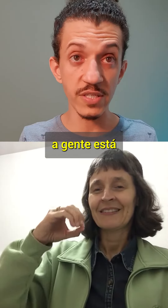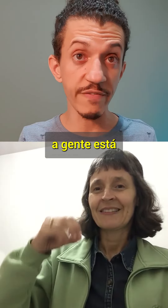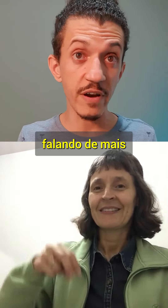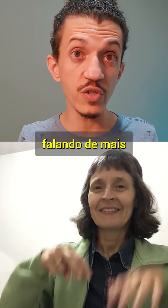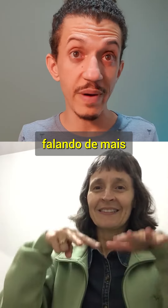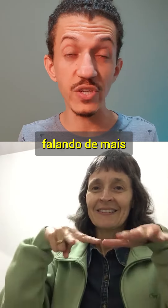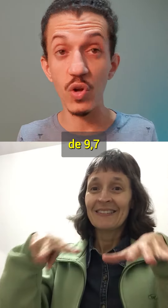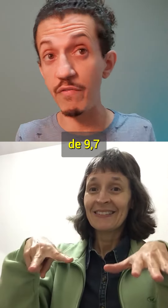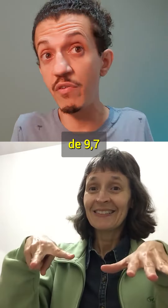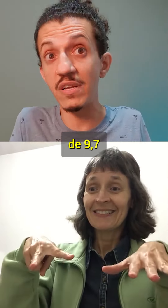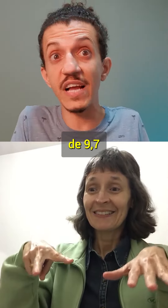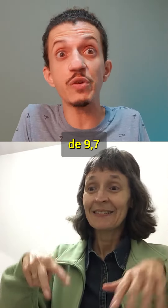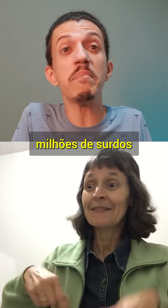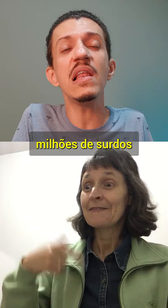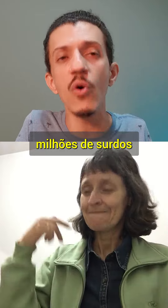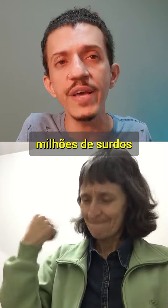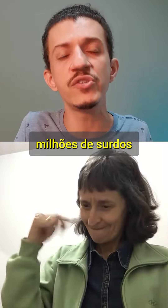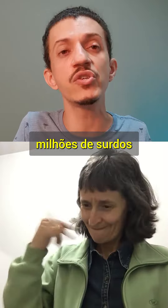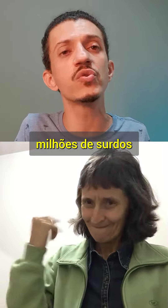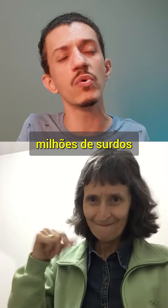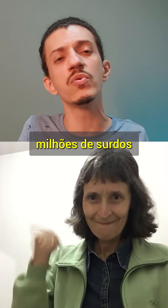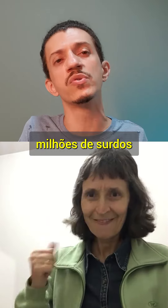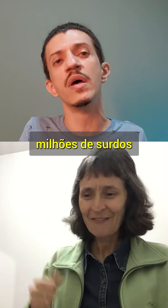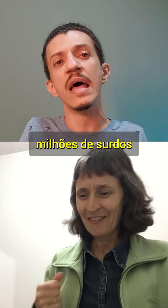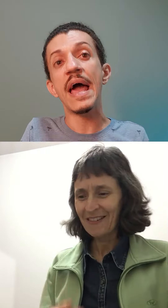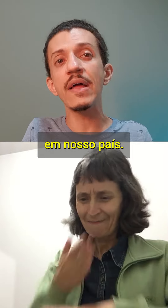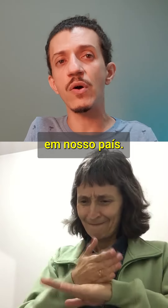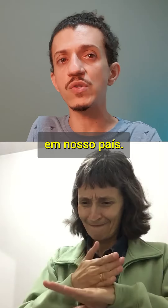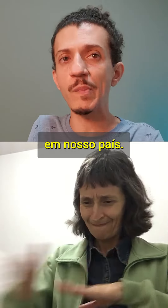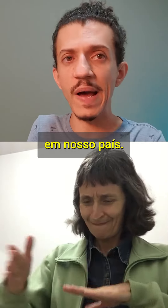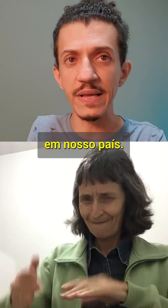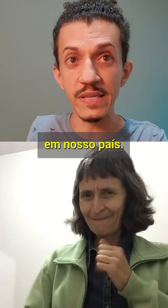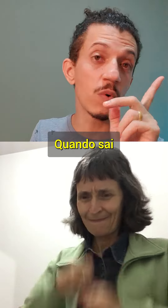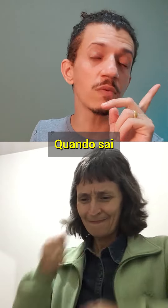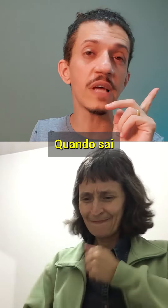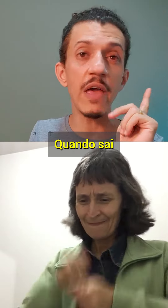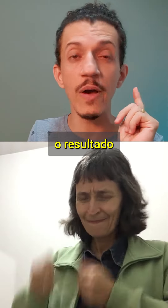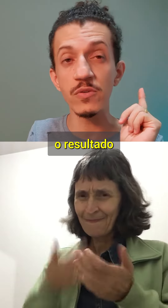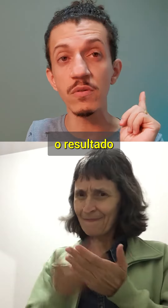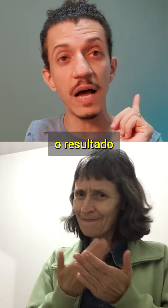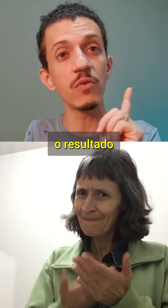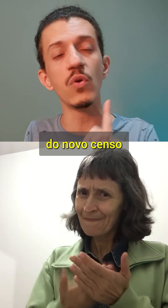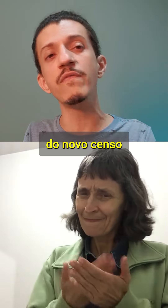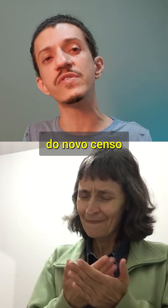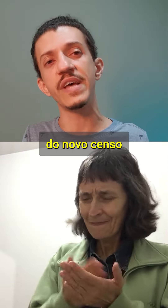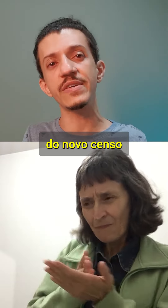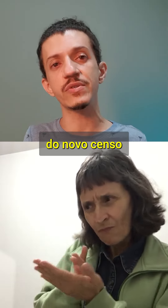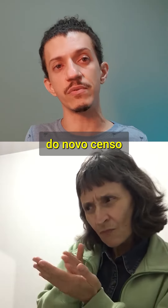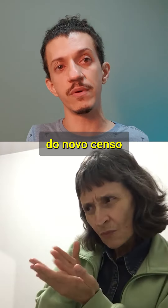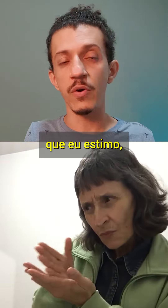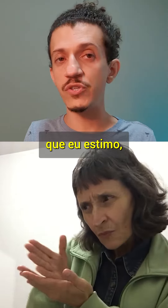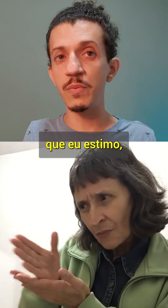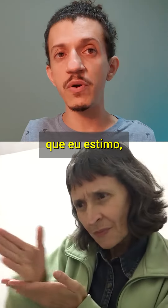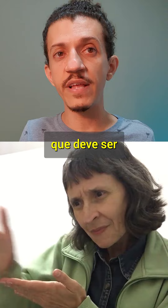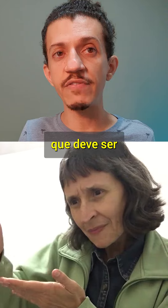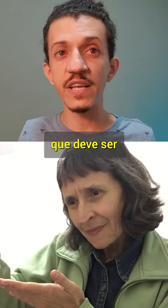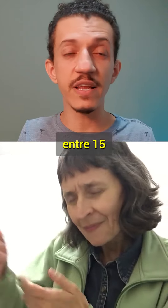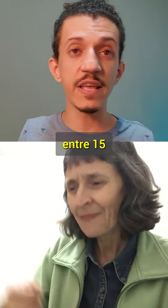a gente está falando de mais de 9,7 milhões de estudos em nosso país. Quando sai o resultado do novo censo, que eu estimo que deve ser entre